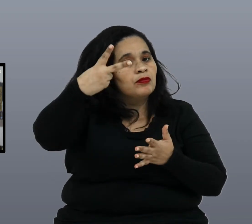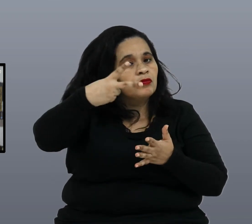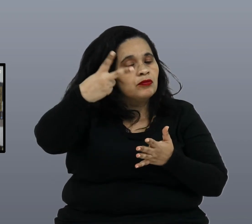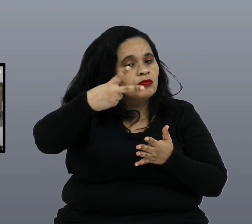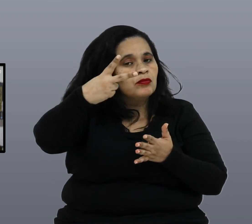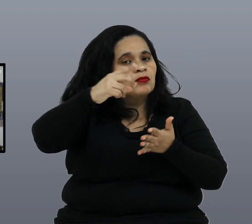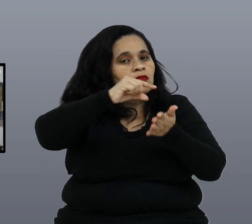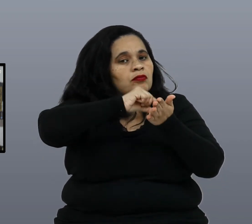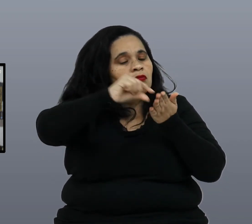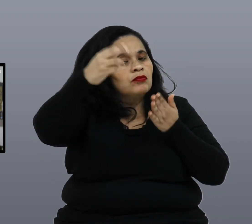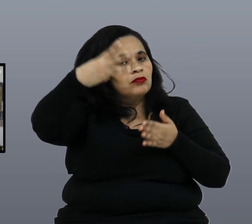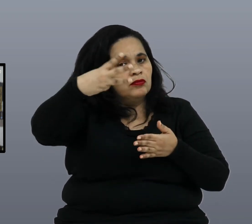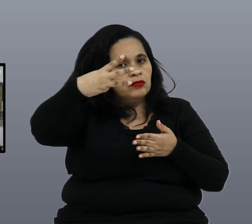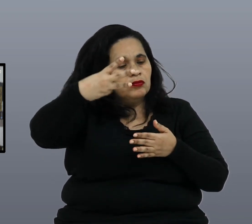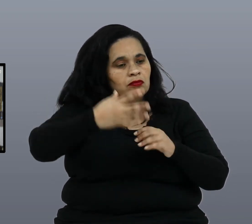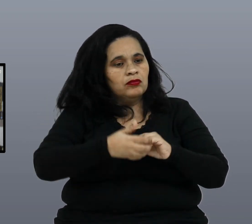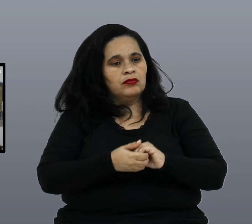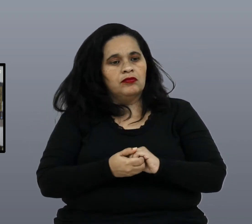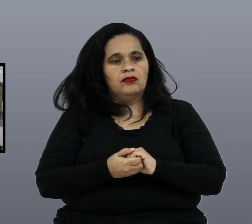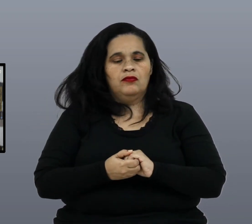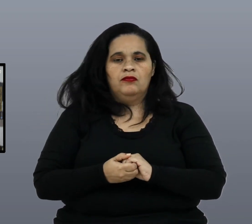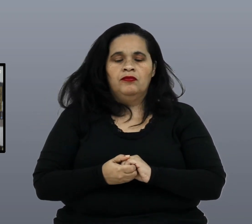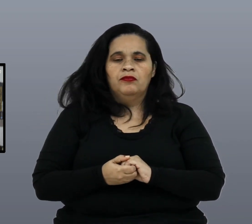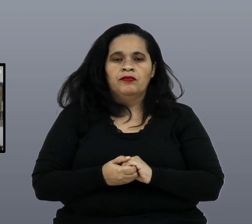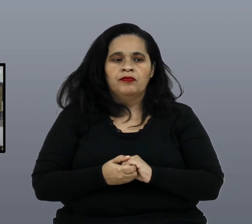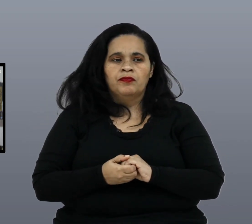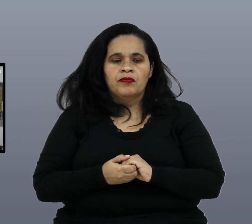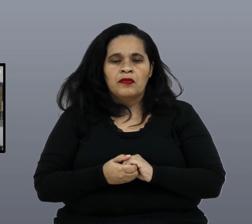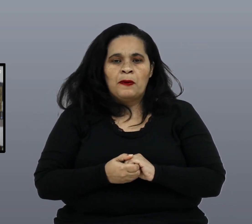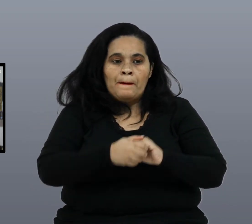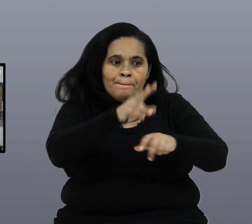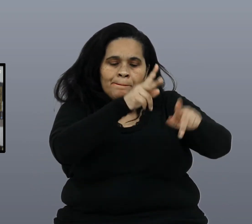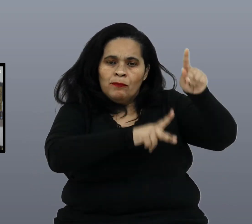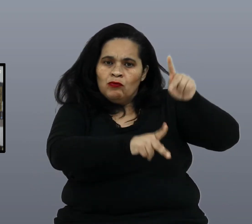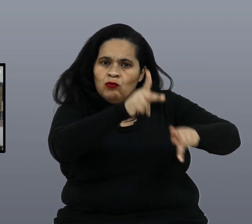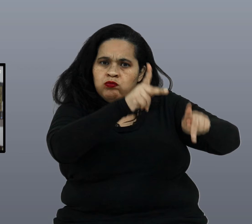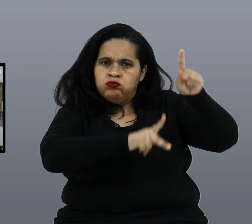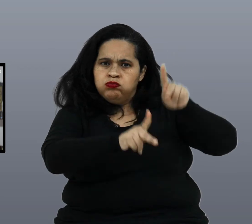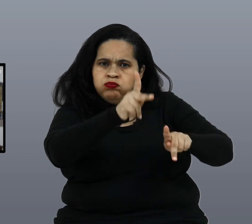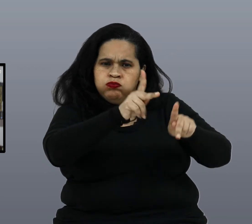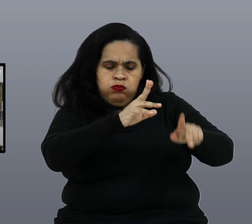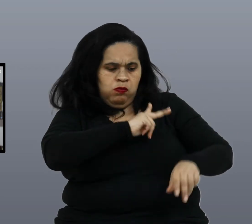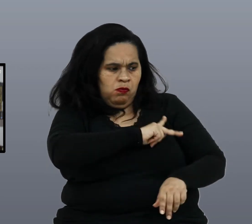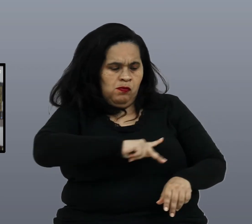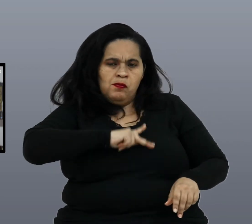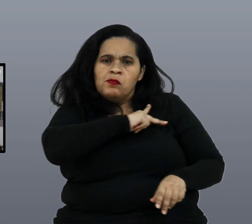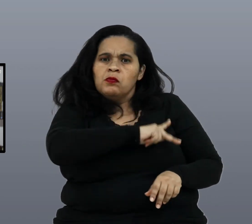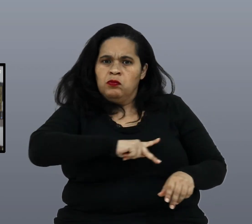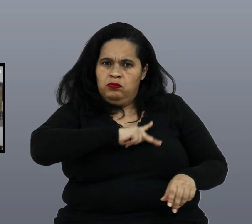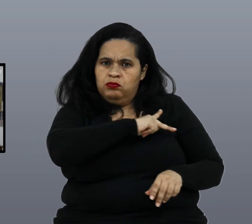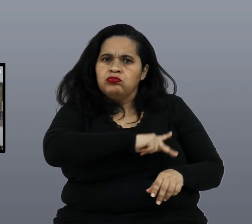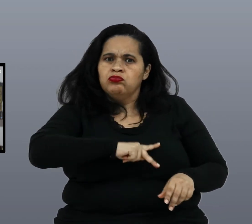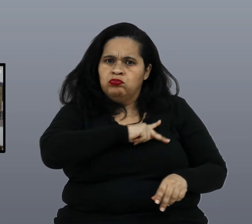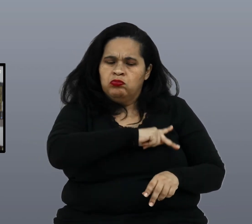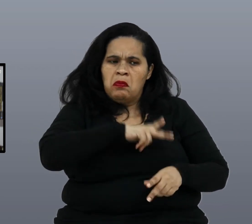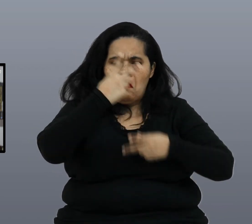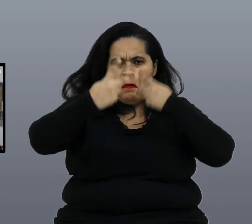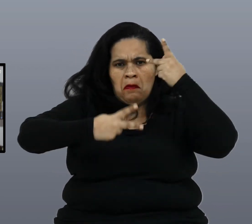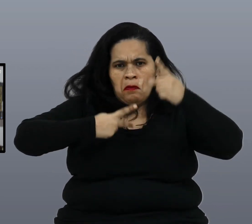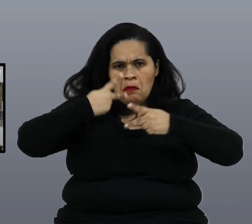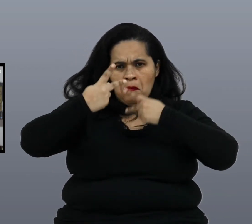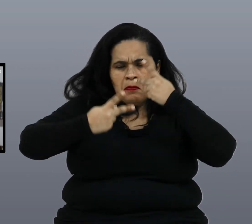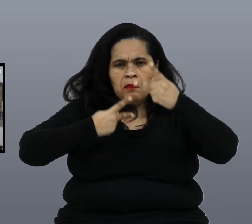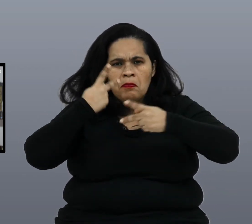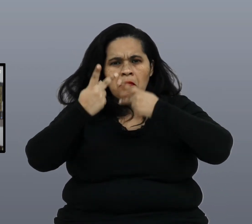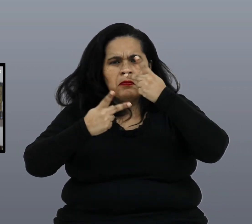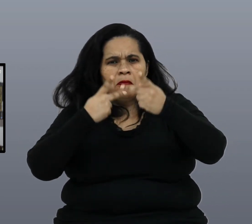do versículo 3. O povo, na época de Paulo, aqui lá de Tessalônica, estava